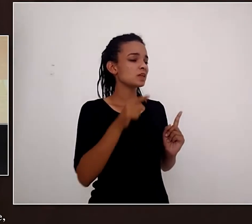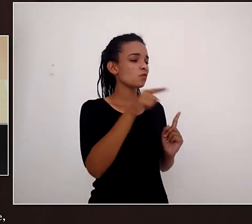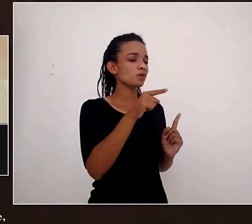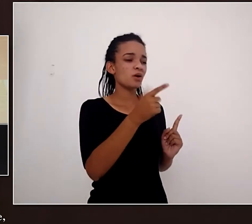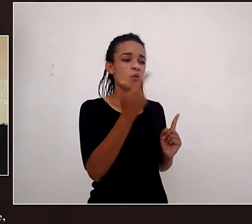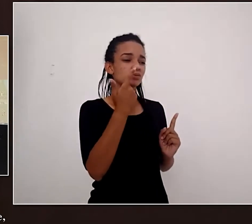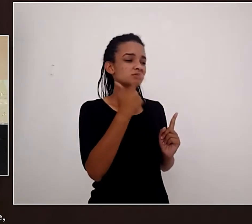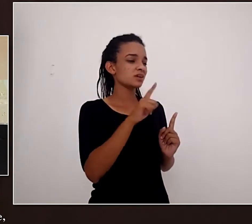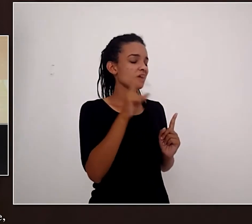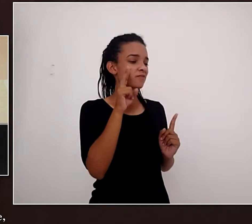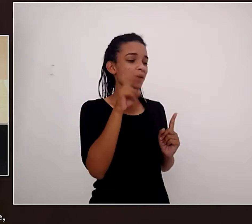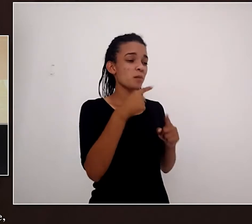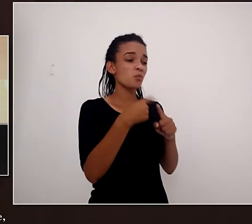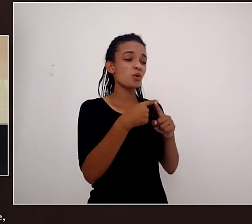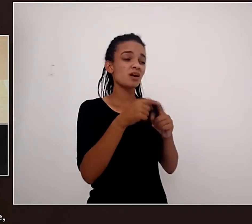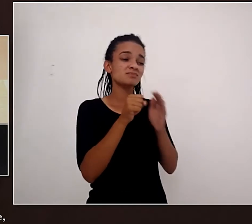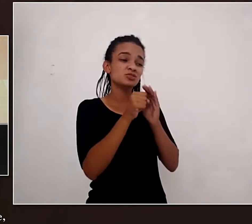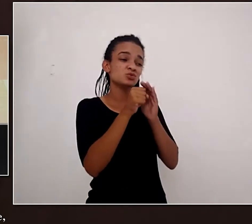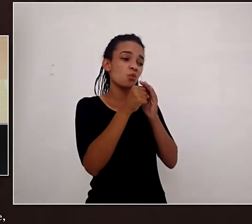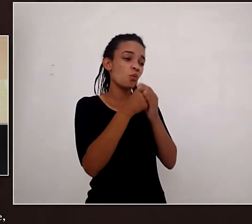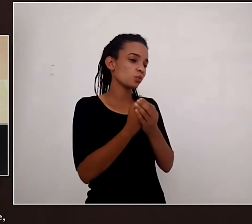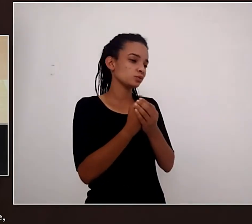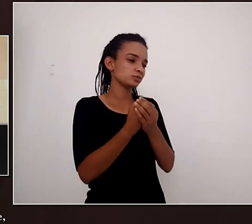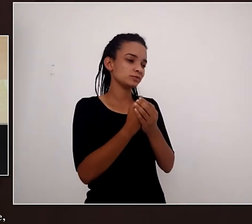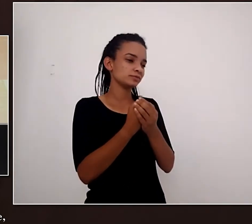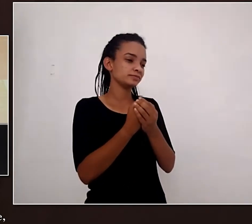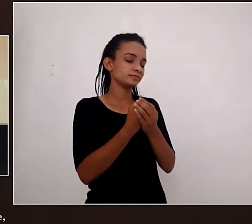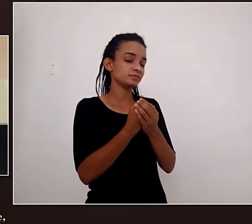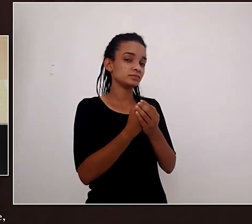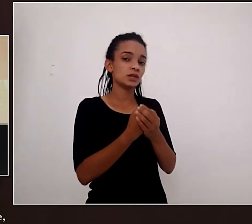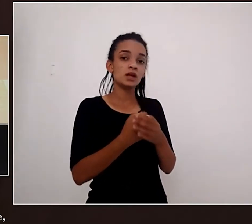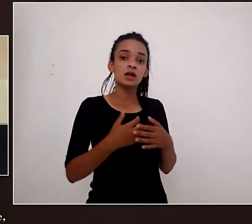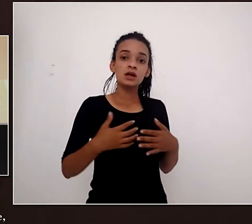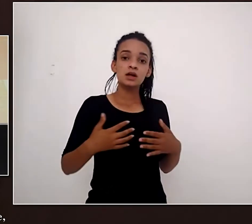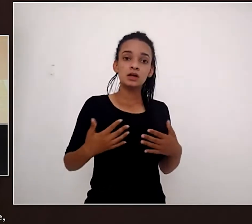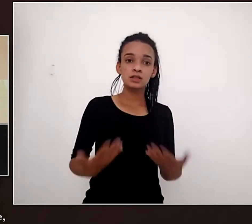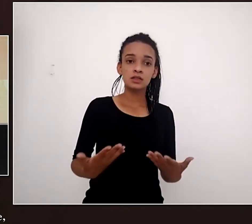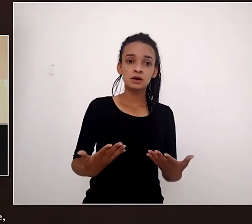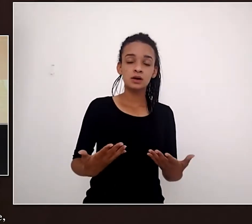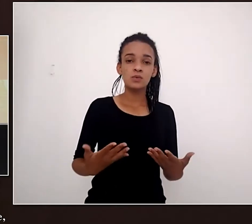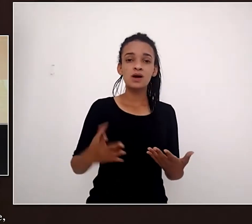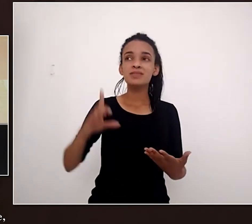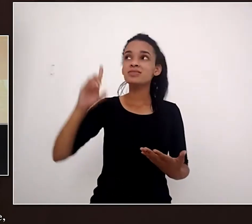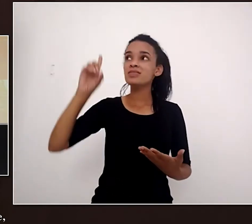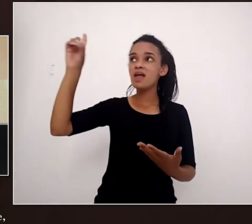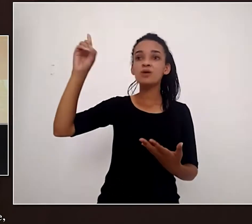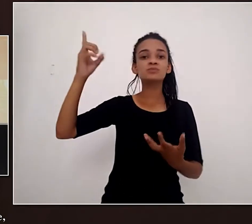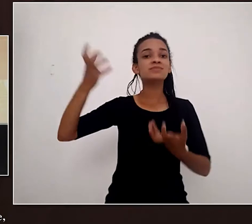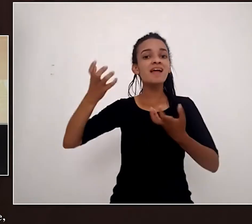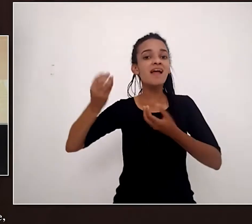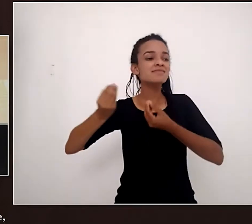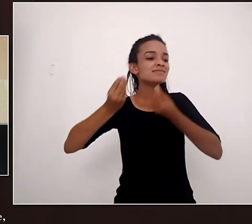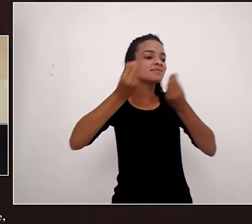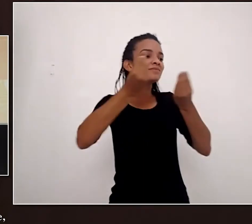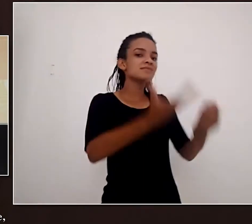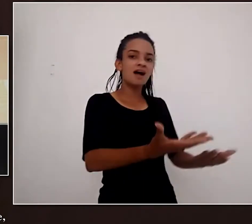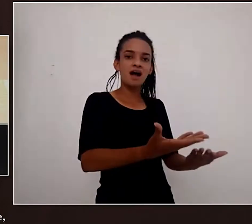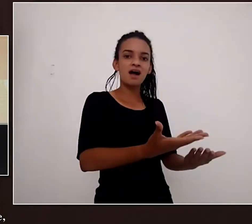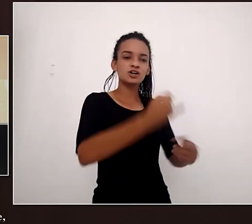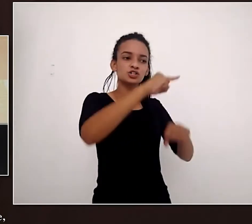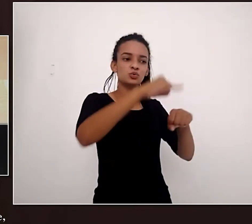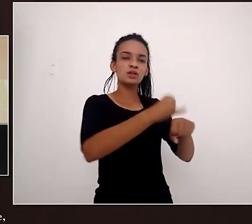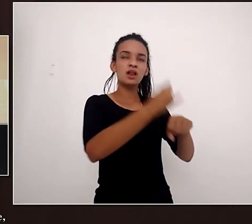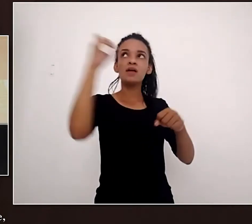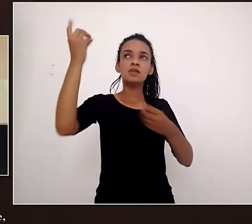dizer, Deus, na verdade, propôs paz para Jerusalém, mas a própria